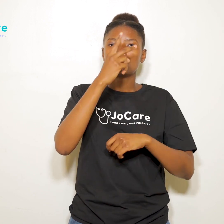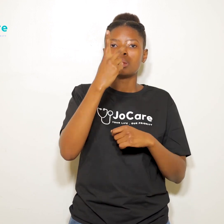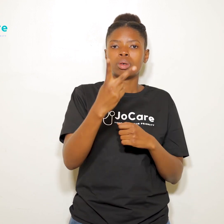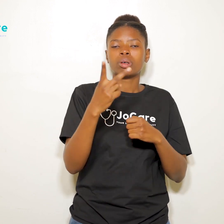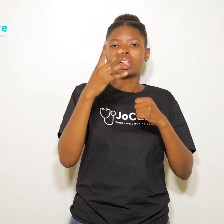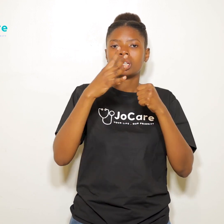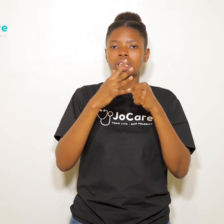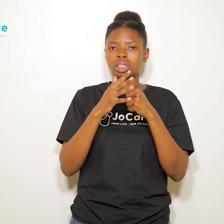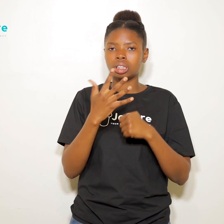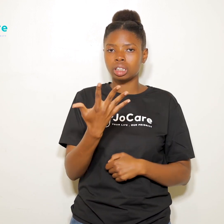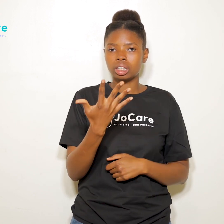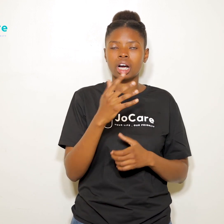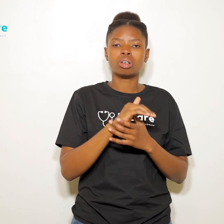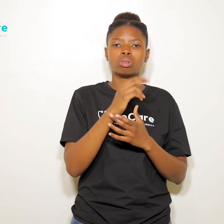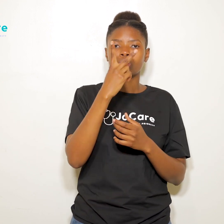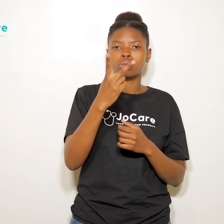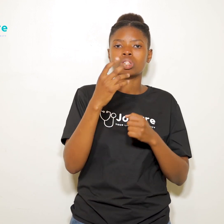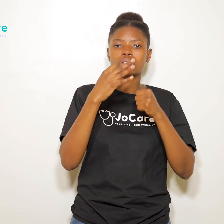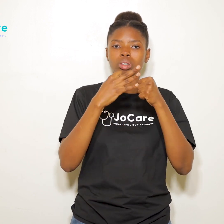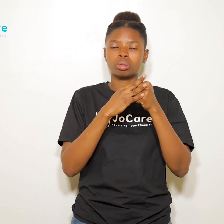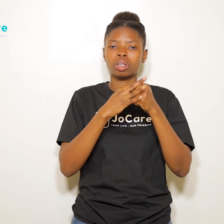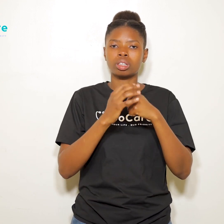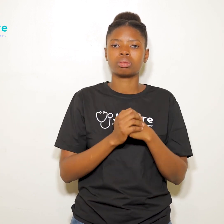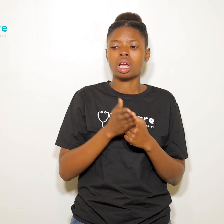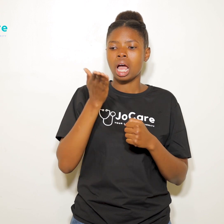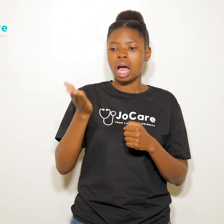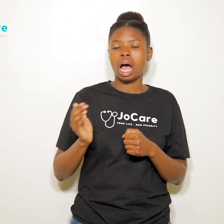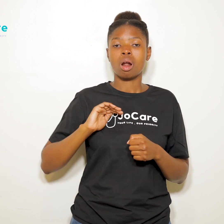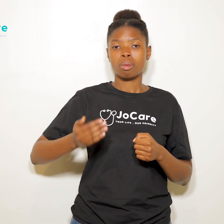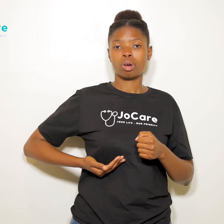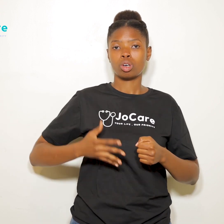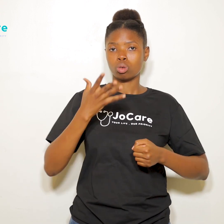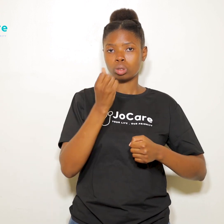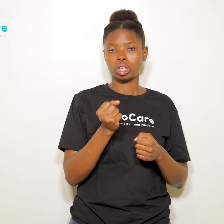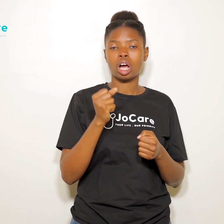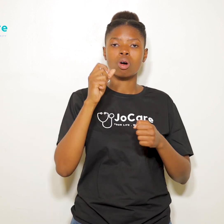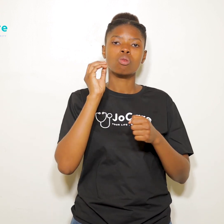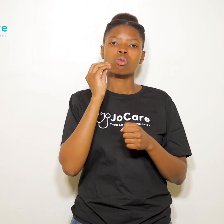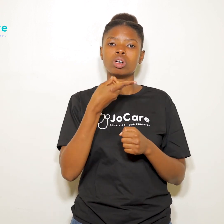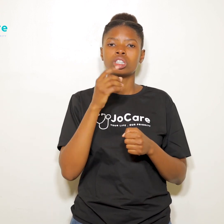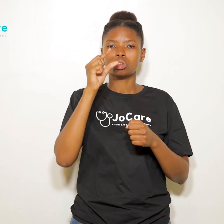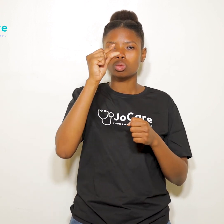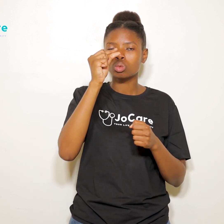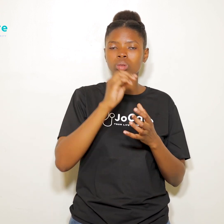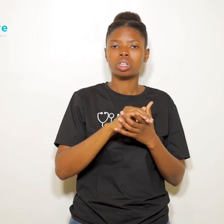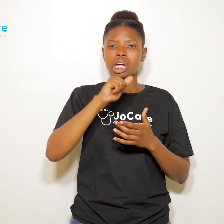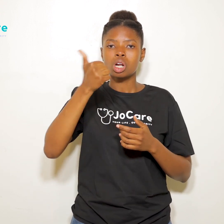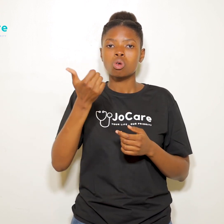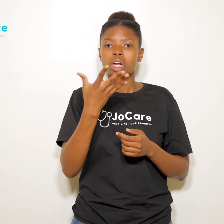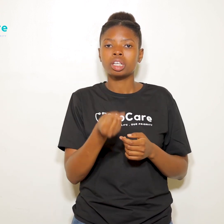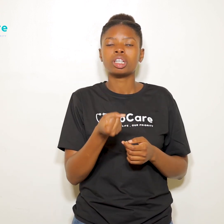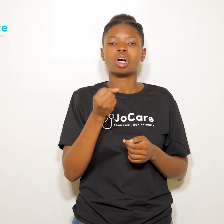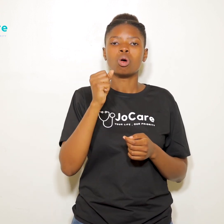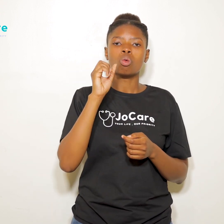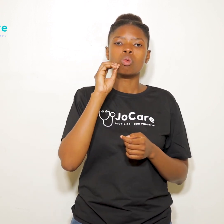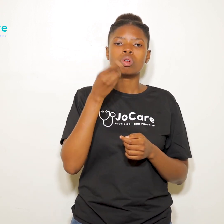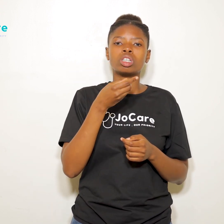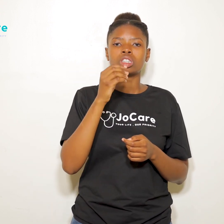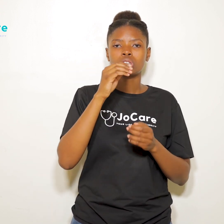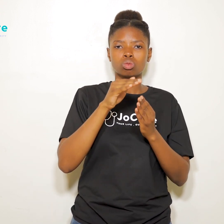gusanzwe, hakaba ari ugira ukwezi kugufiya, hakaba ari n'ugira ukwezi kurekure. Iryo hindagurika mu minsi rero riba n'ubundi kuri cya gice cya mbere,